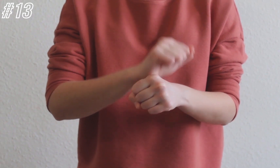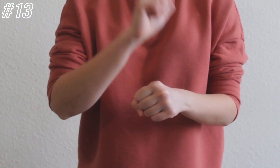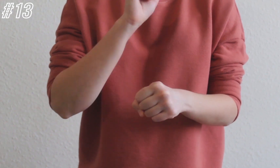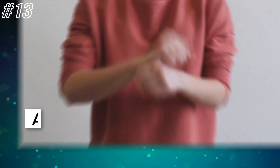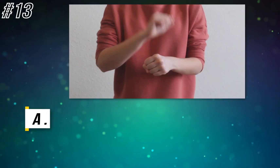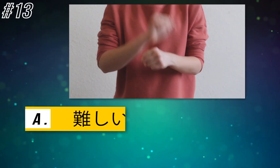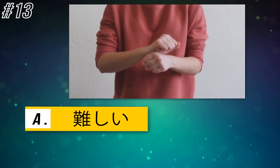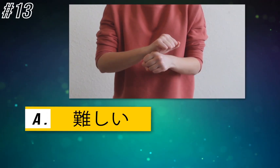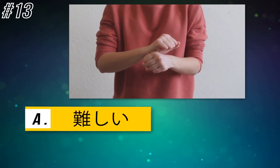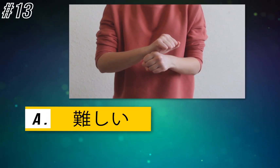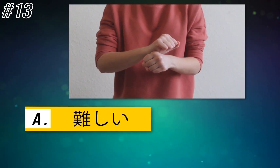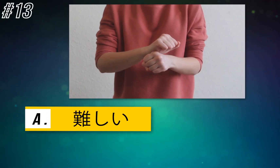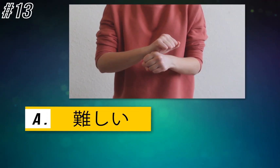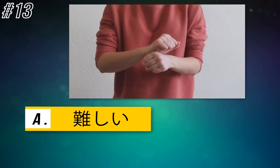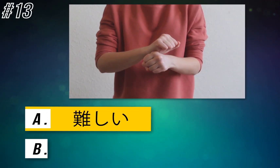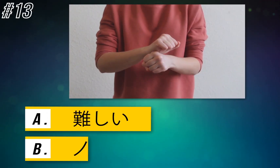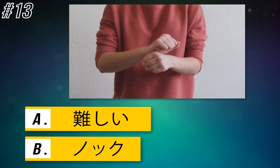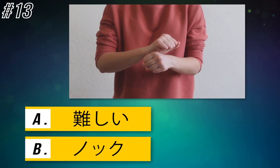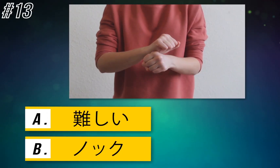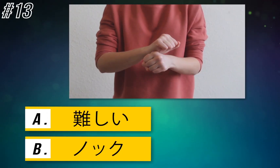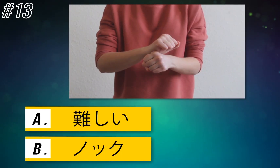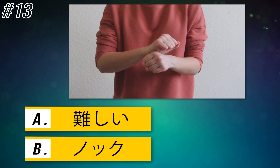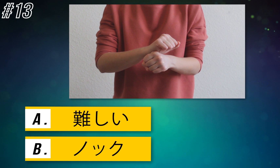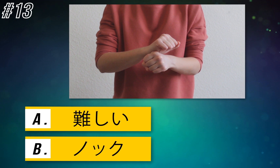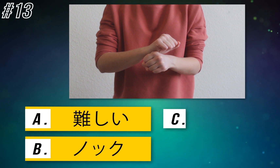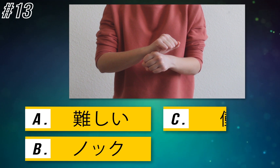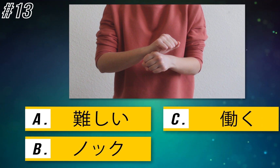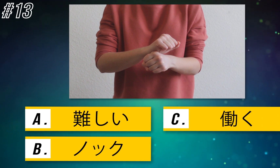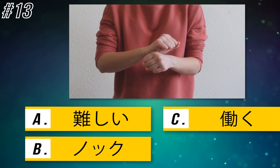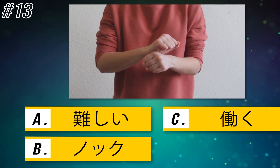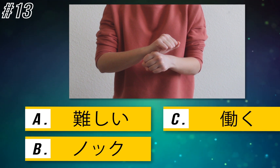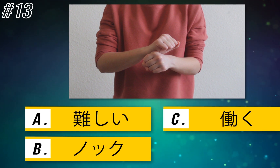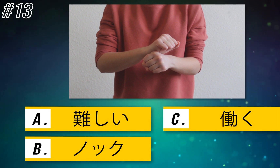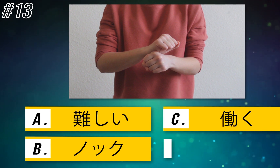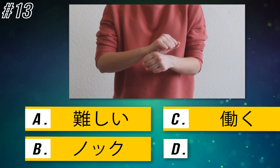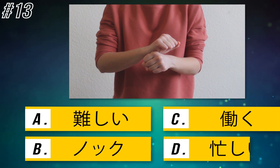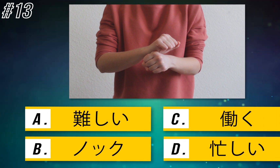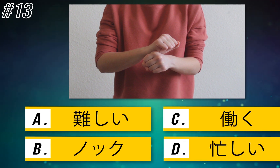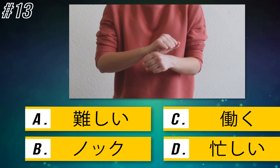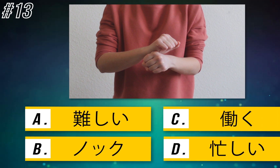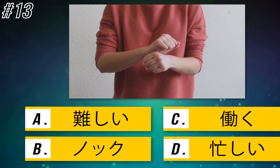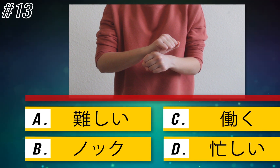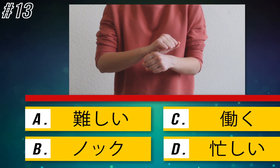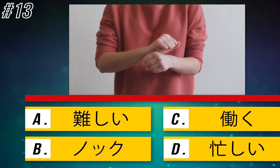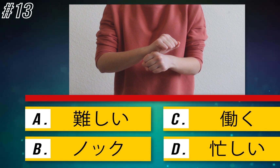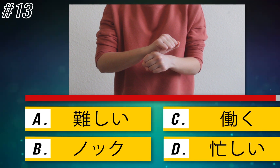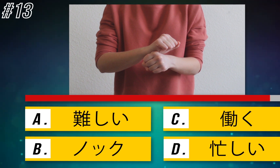13A 難しい、 B ノック、 C 働く、 D 忙しい。